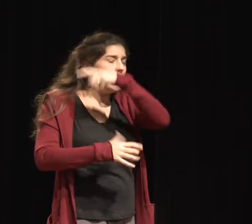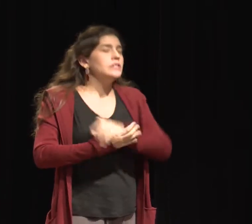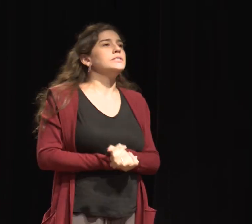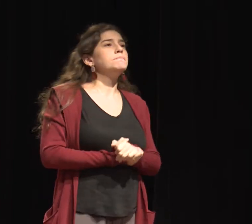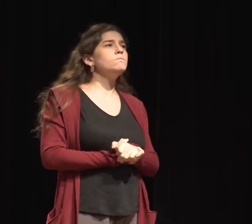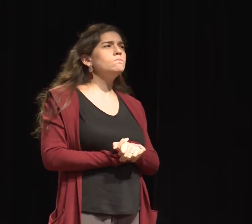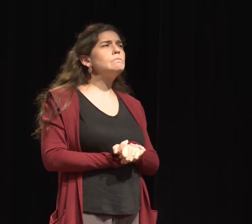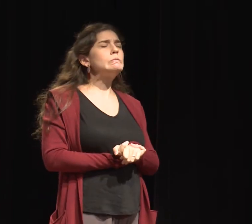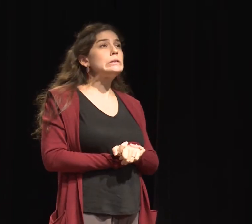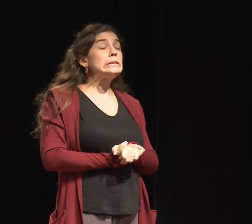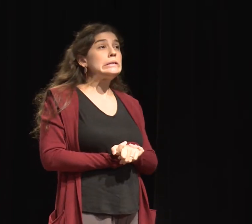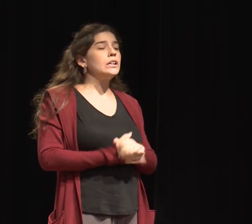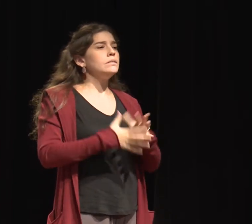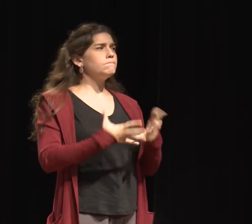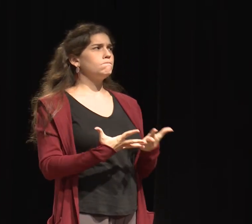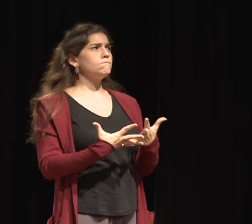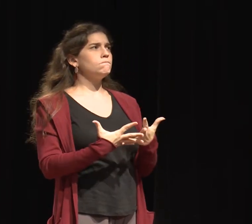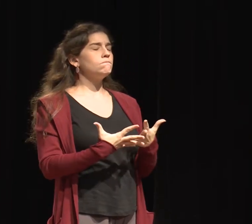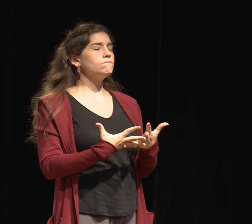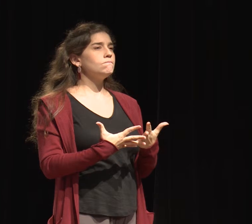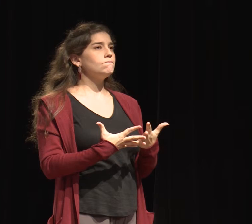E o aluno tinha dificuldade.